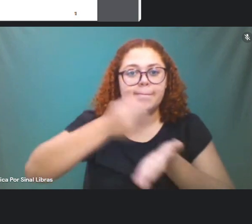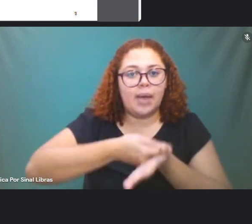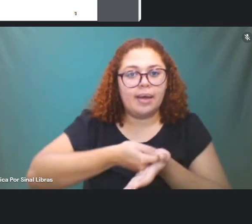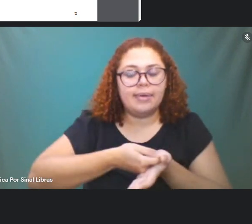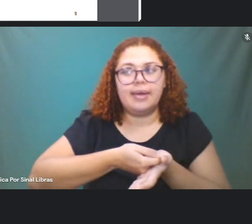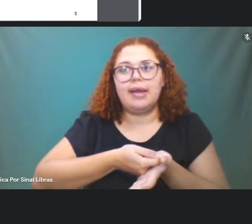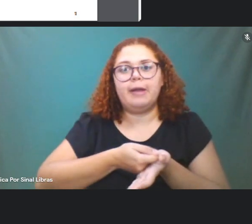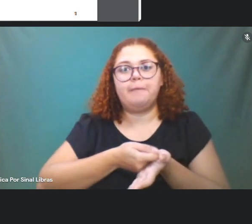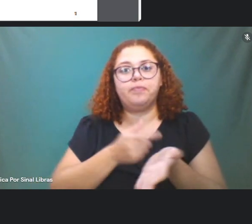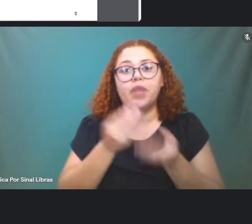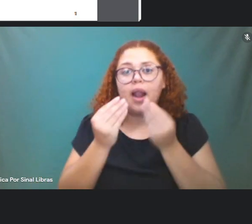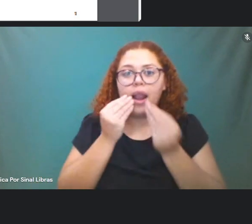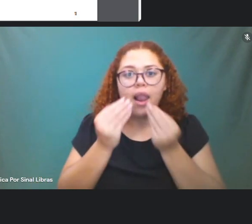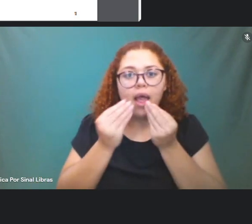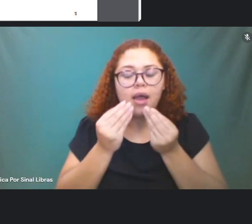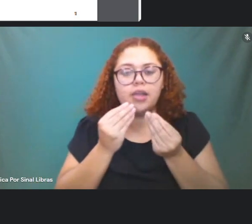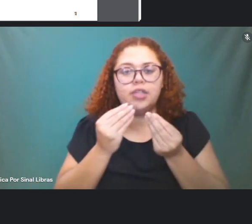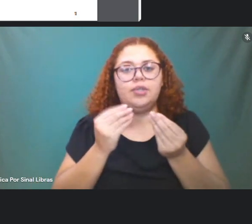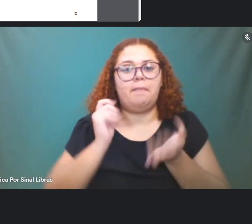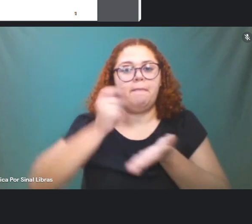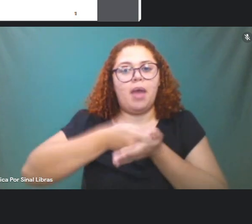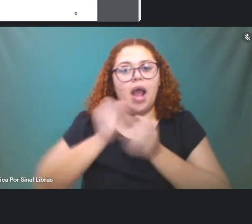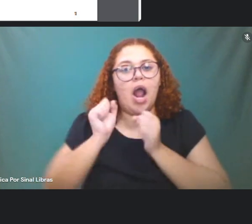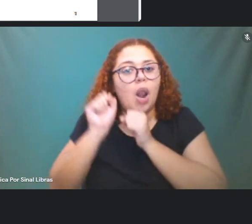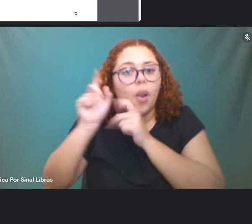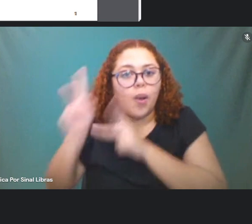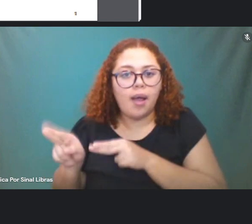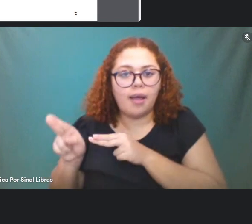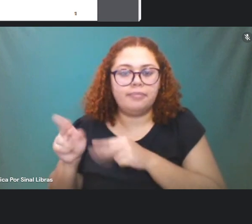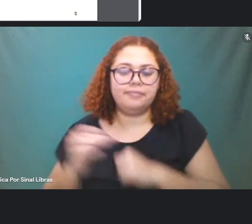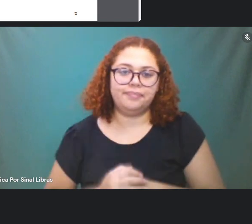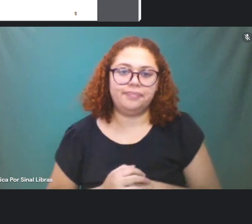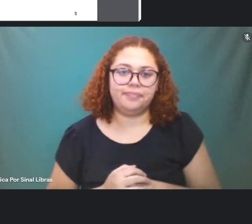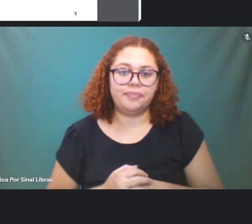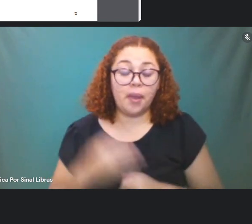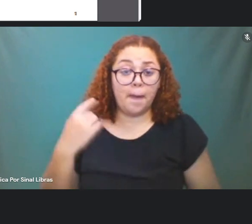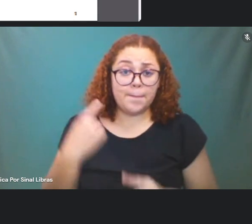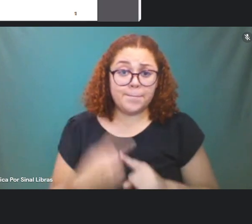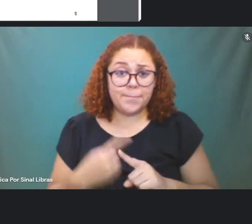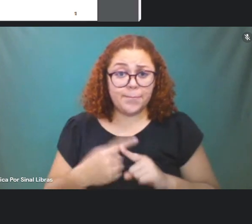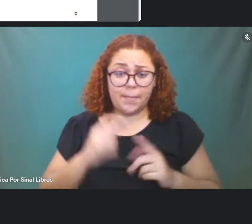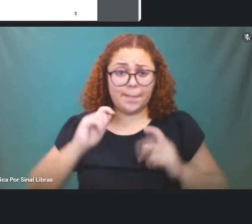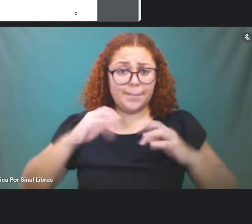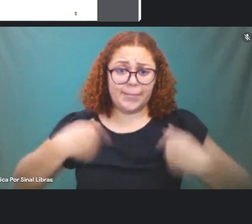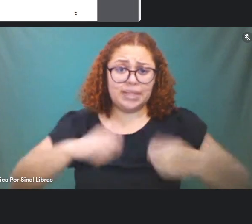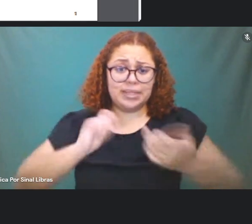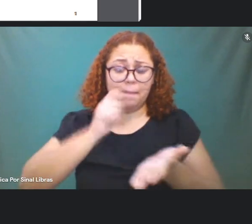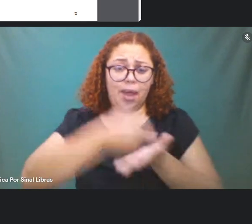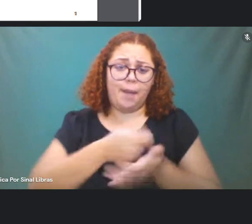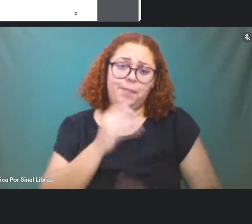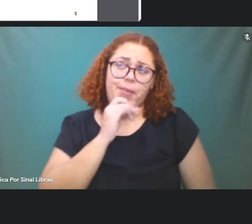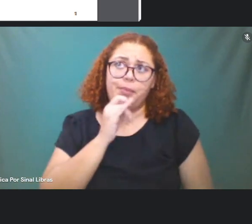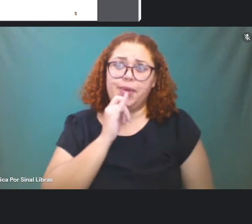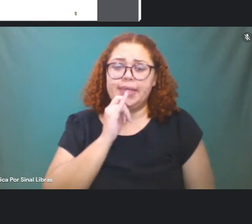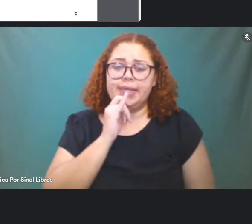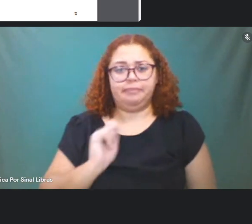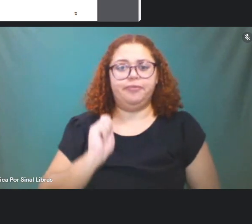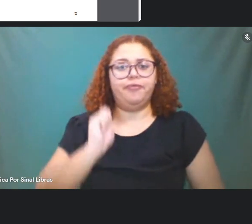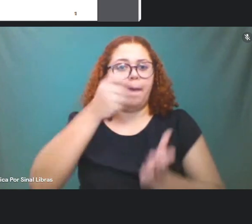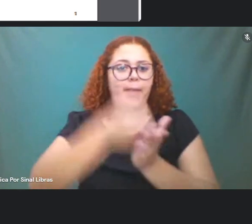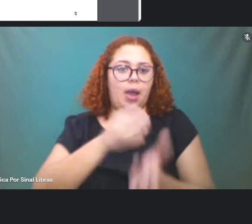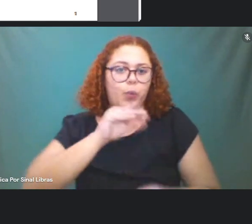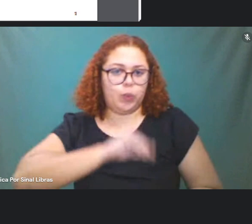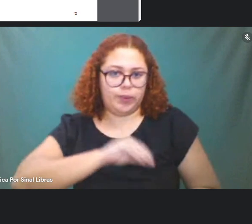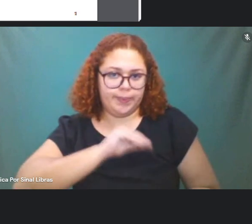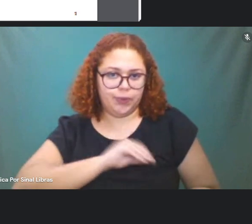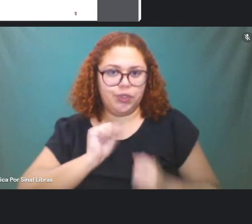o dinheiro do cachê, ainda pagar isso, porque se quando o artista, além do cachê, tem que pagar para se transportar, para se alimentar e